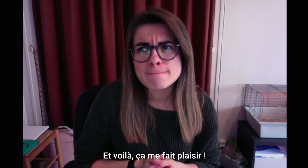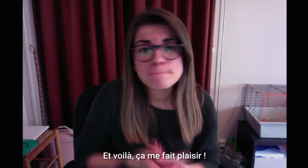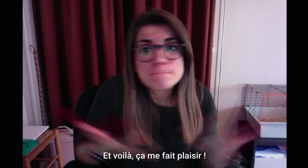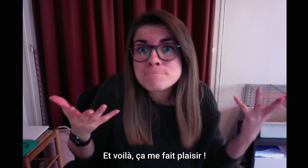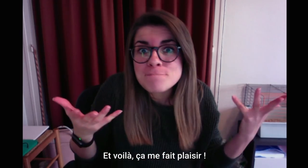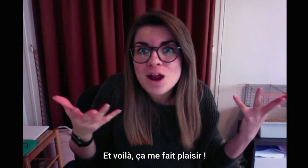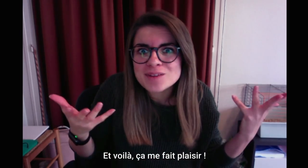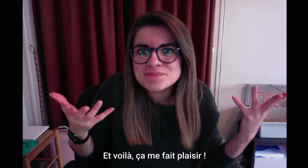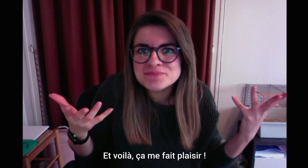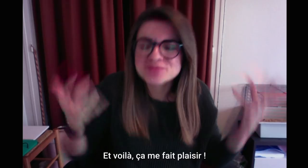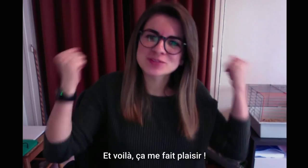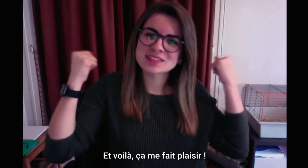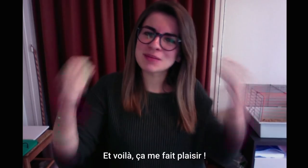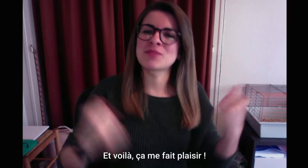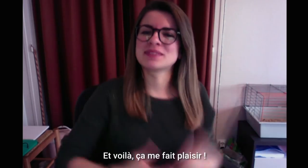Et voilà, ça me fait plaisir.